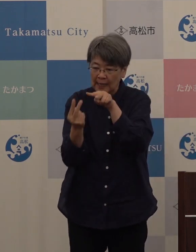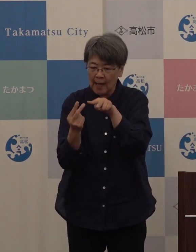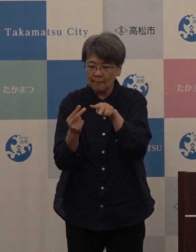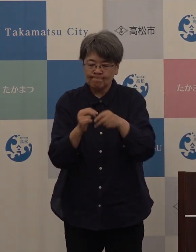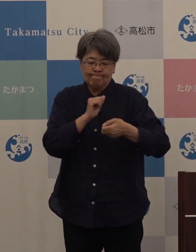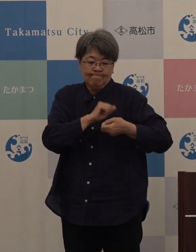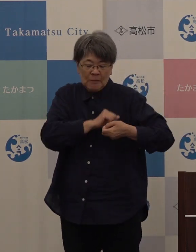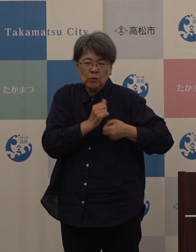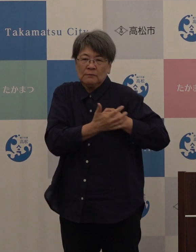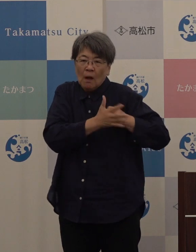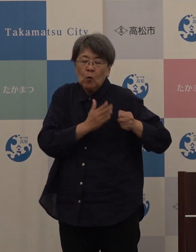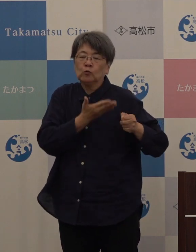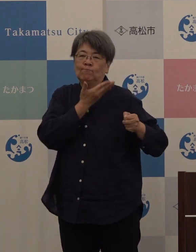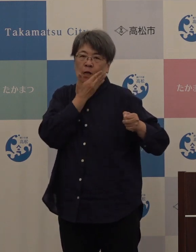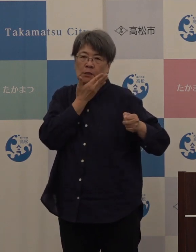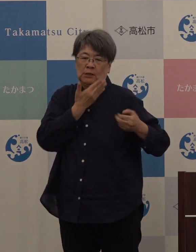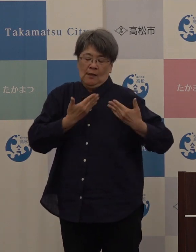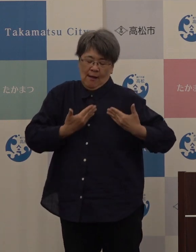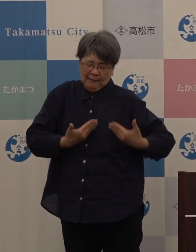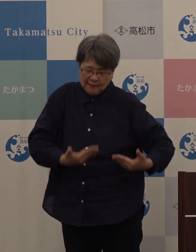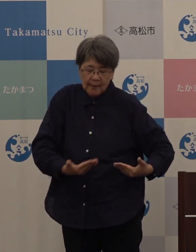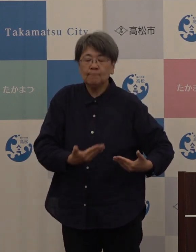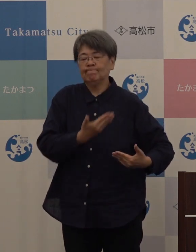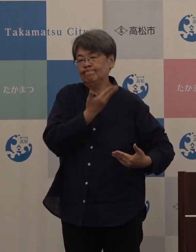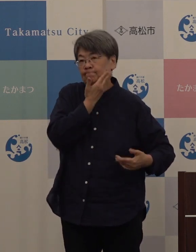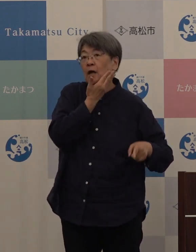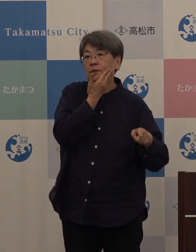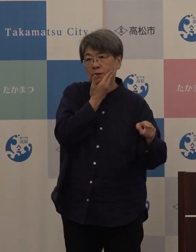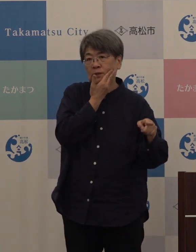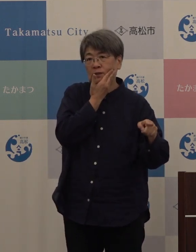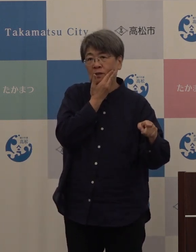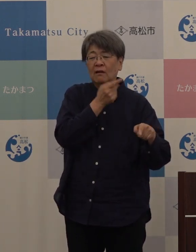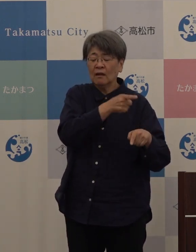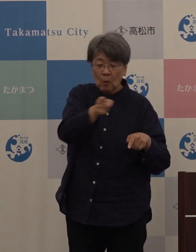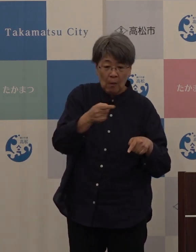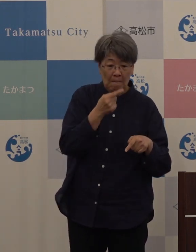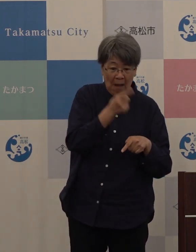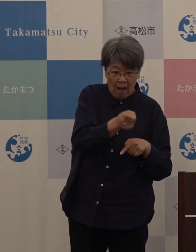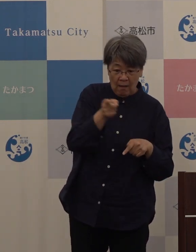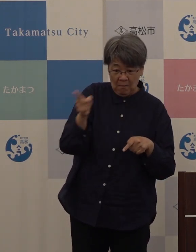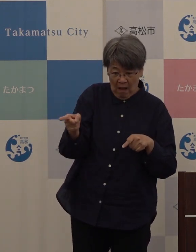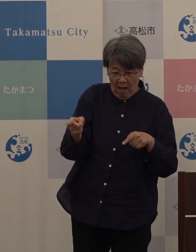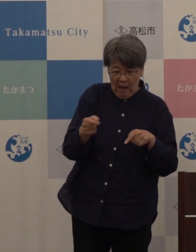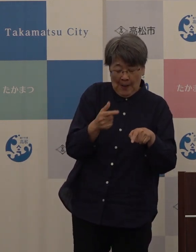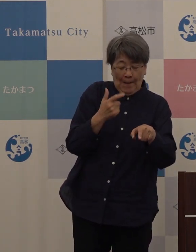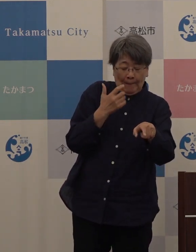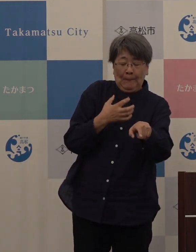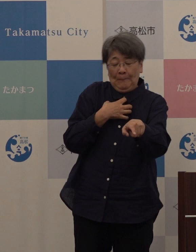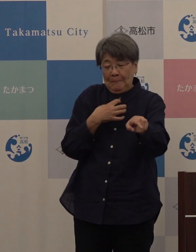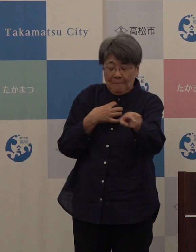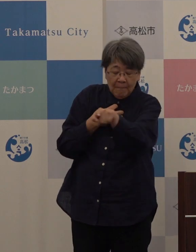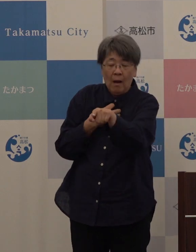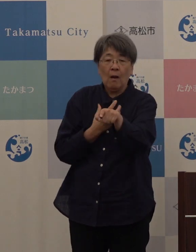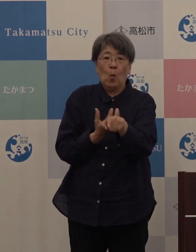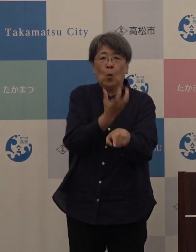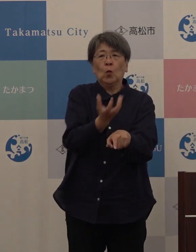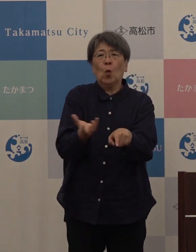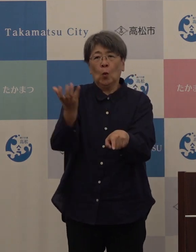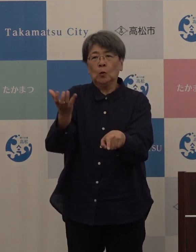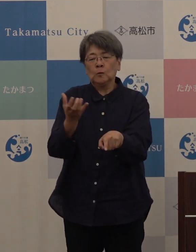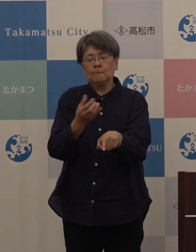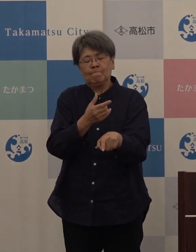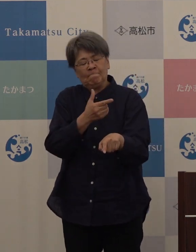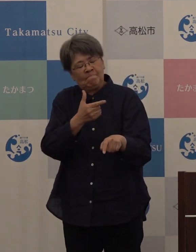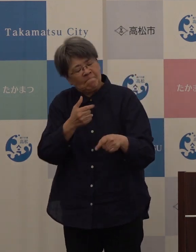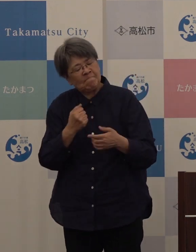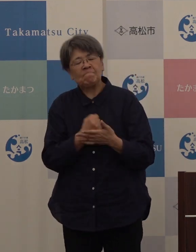常に重要であって、まあ、その点についてこのように立て続けにこのような問題が起こっていることに対して、まあ、再び遺憾であると言わざるを